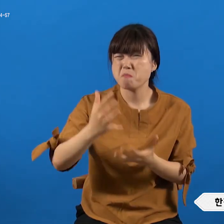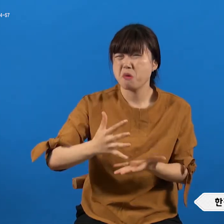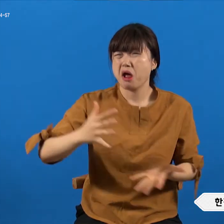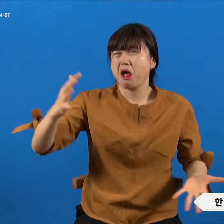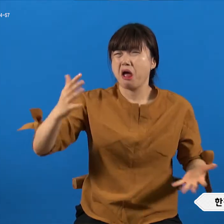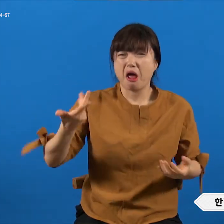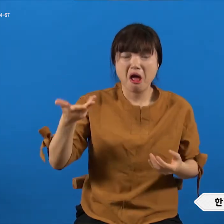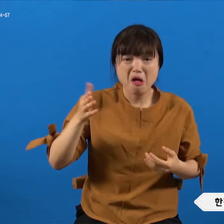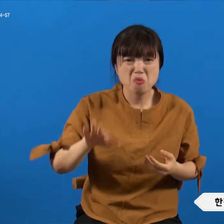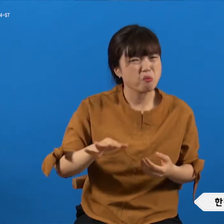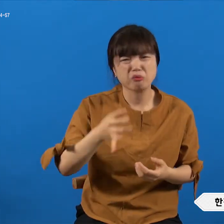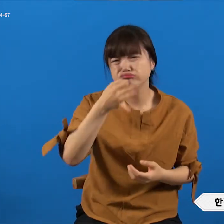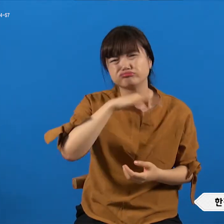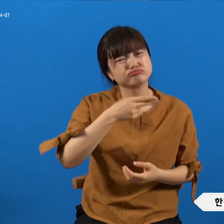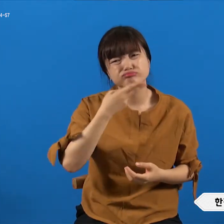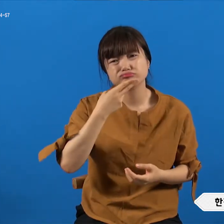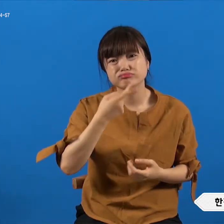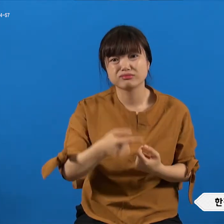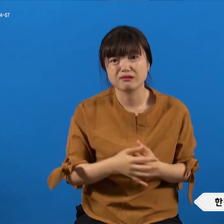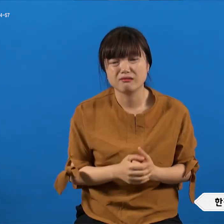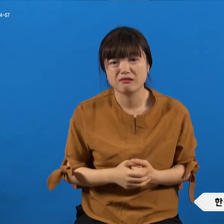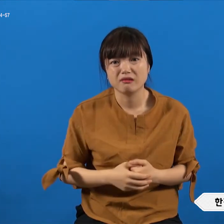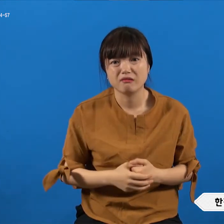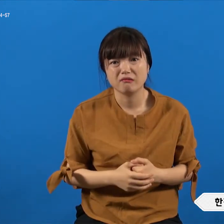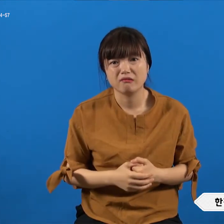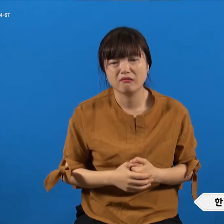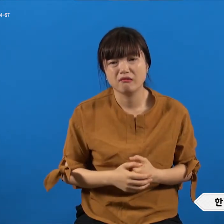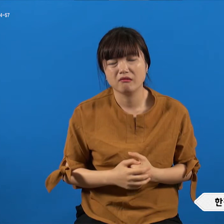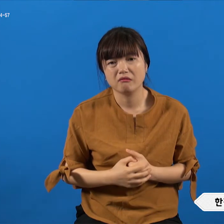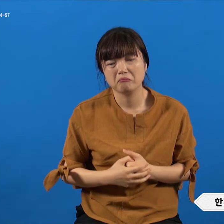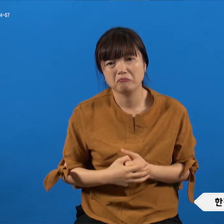억만금을 벌어다 준들 그게 무슨 소용이 있겠습니까?